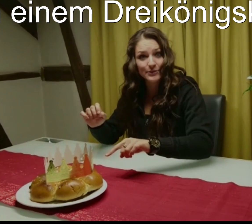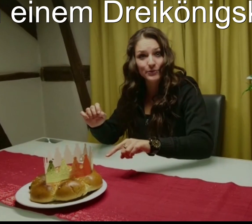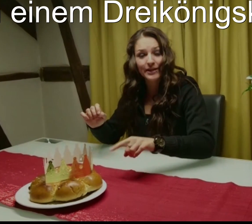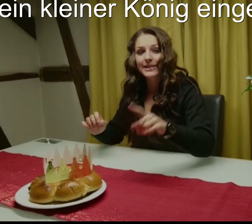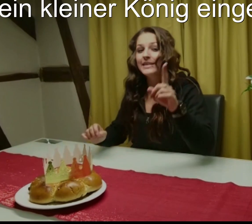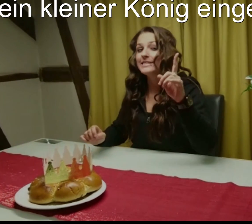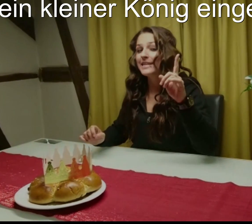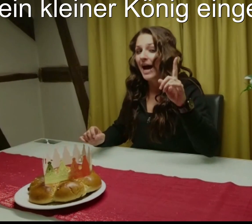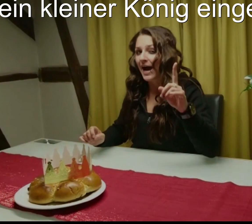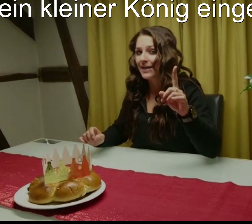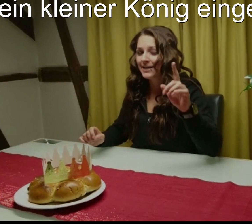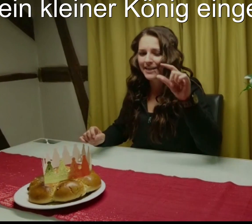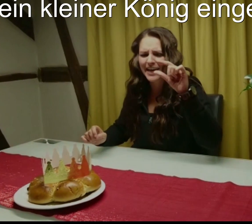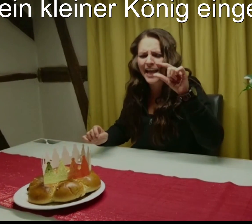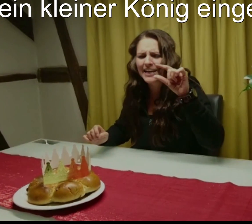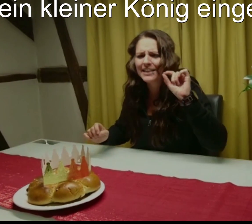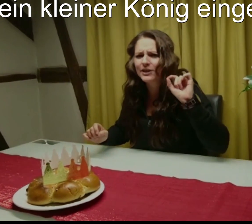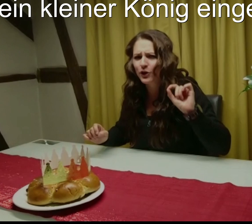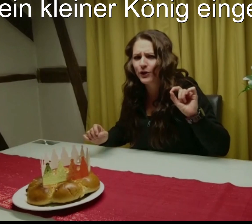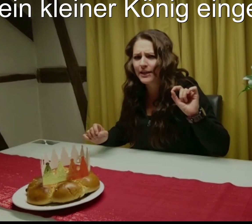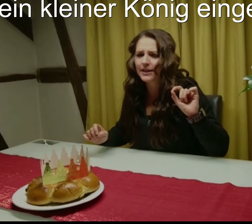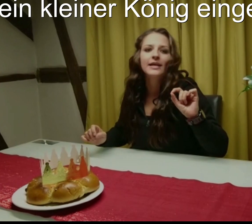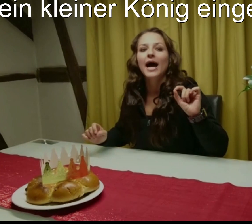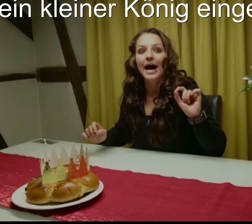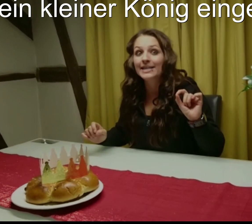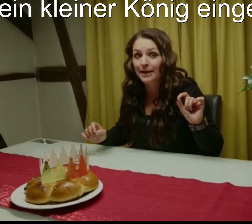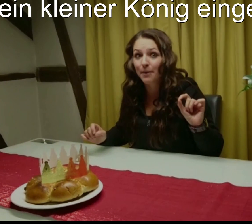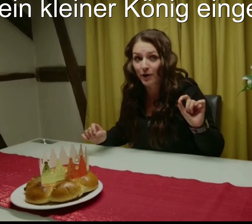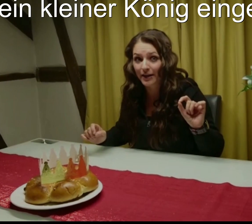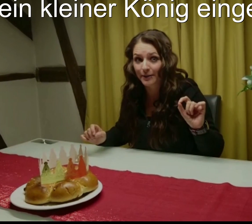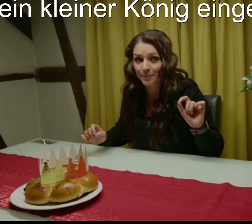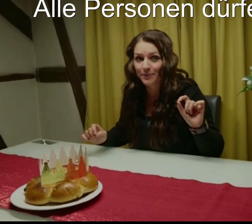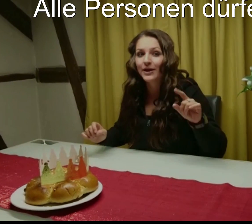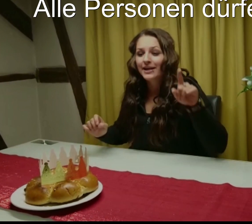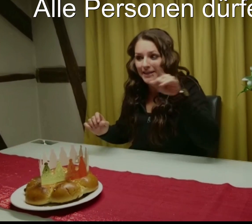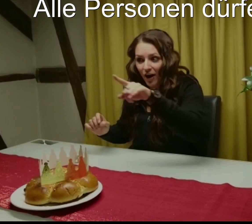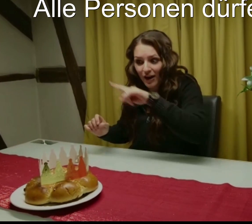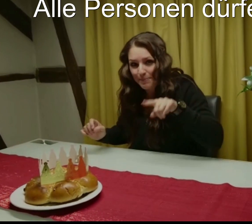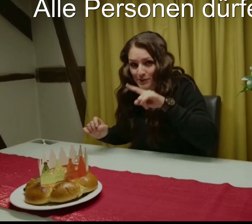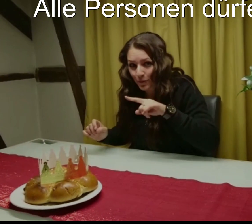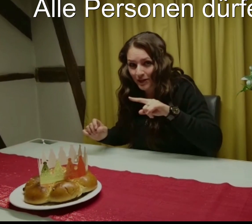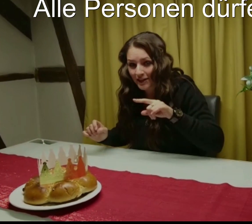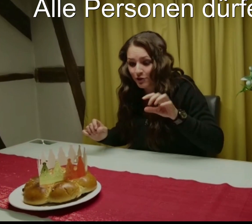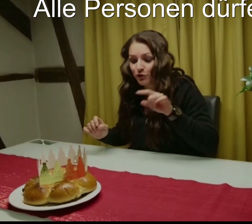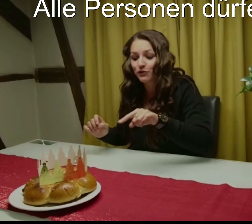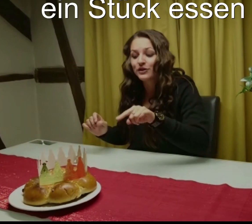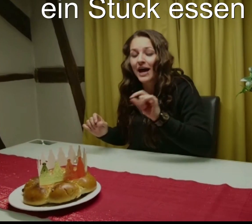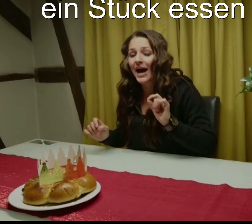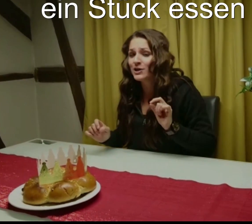Dreikönigskuchen ist ein kleiner König eingebacken. Alle Personen dürfen ein